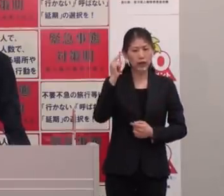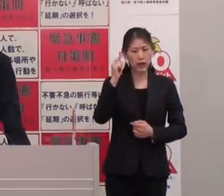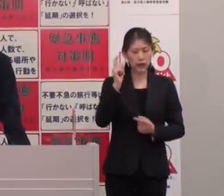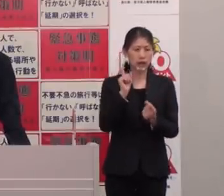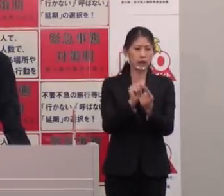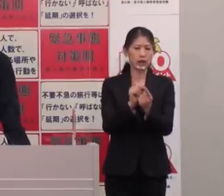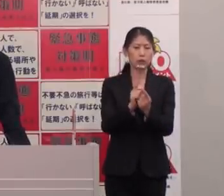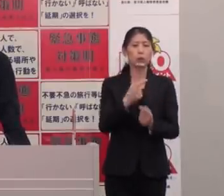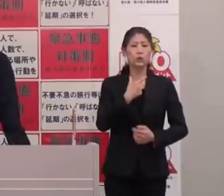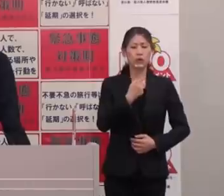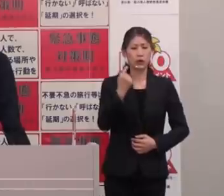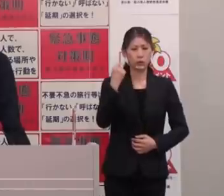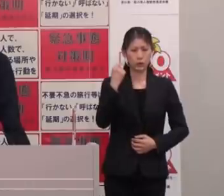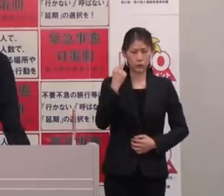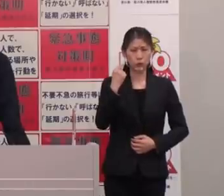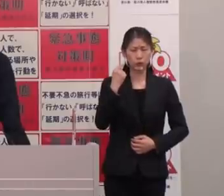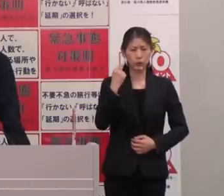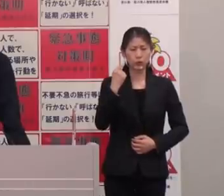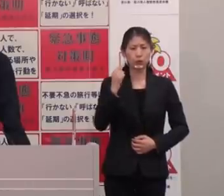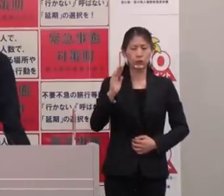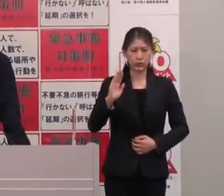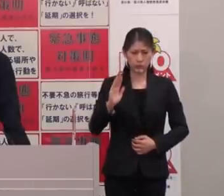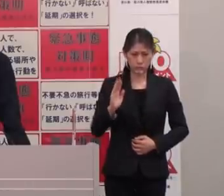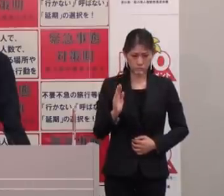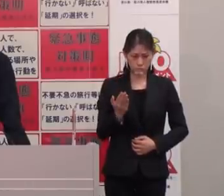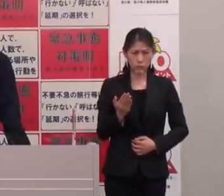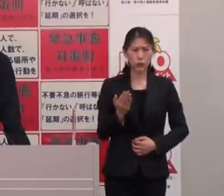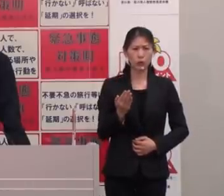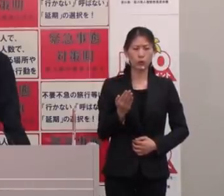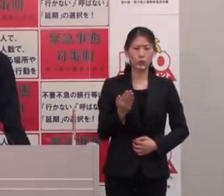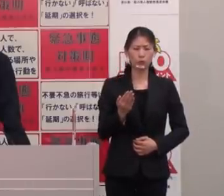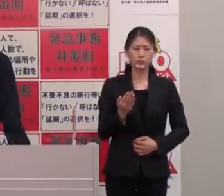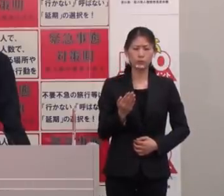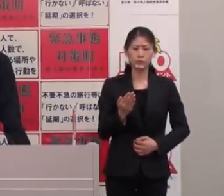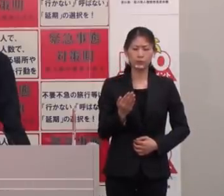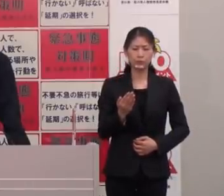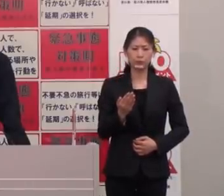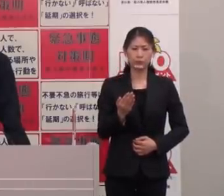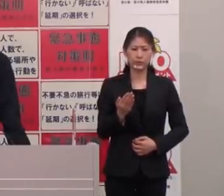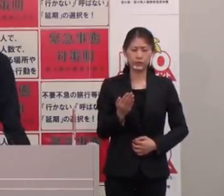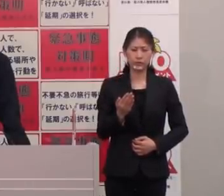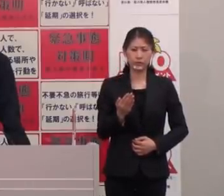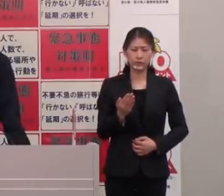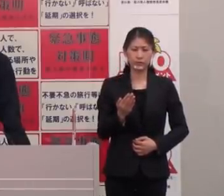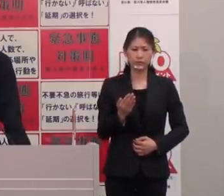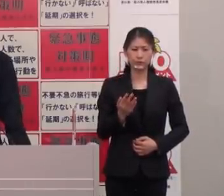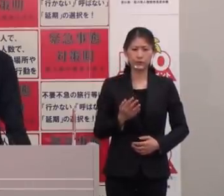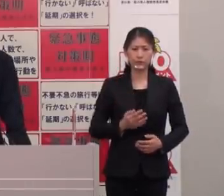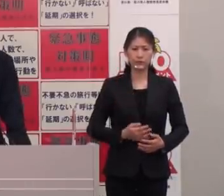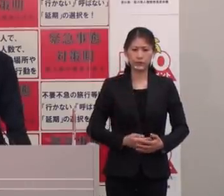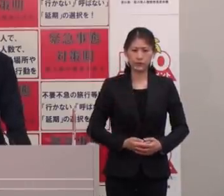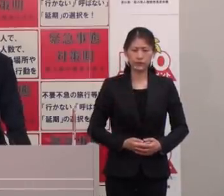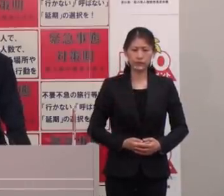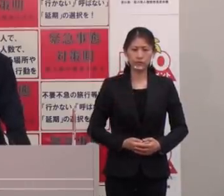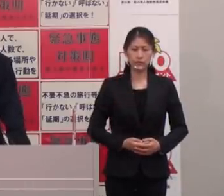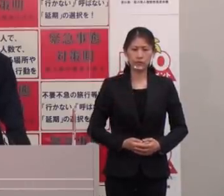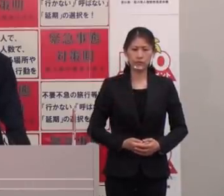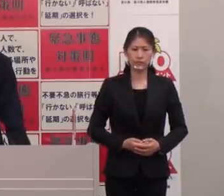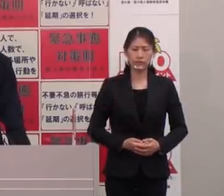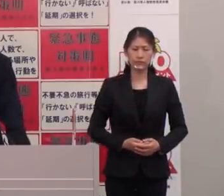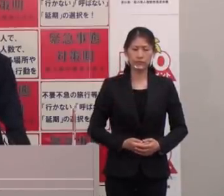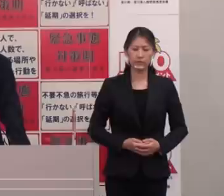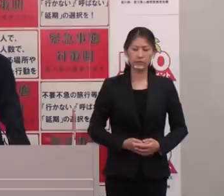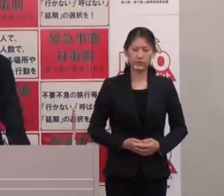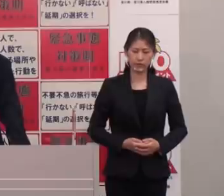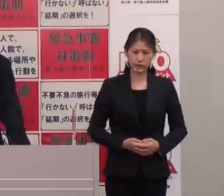思っていますが、まあ、どうしてもこのそこで宿泊療養、今のご指摘だと、まあ、宿